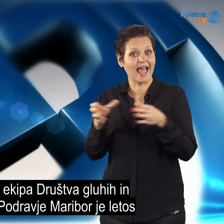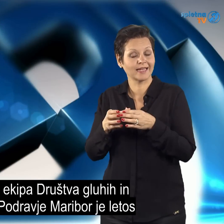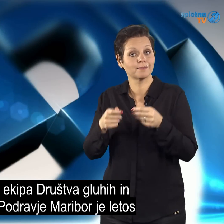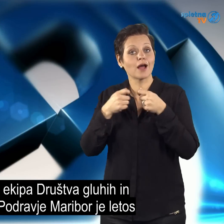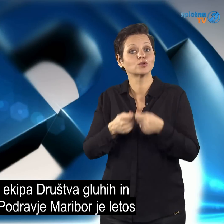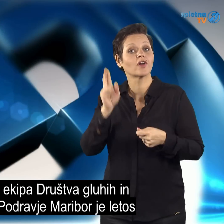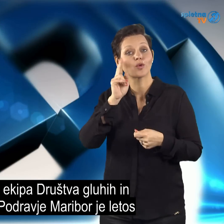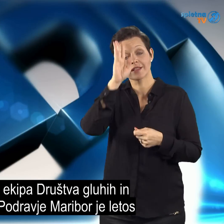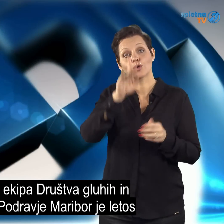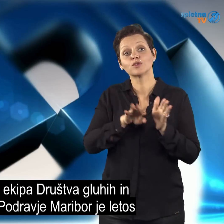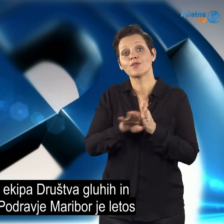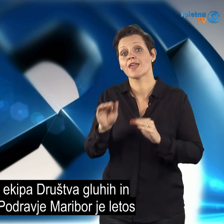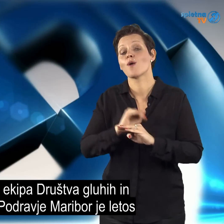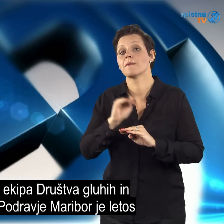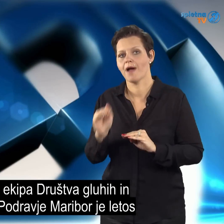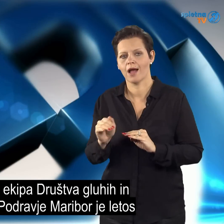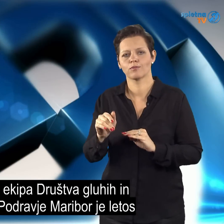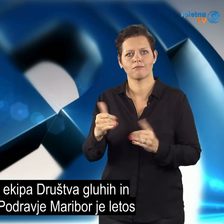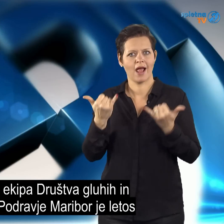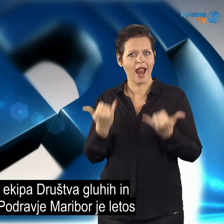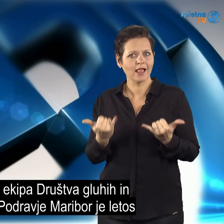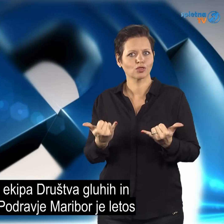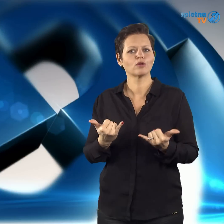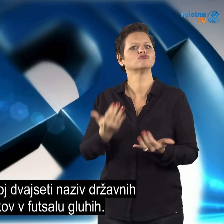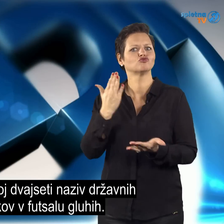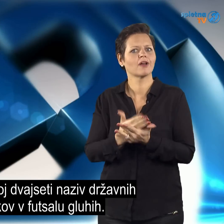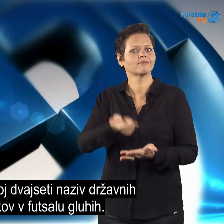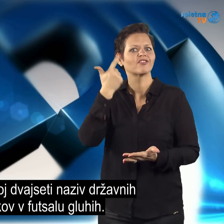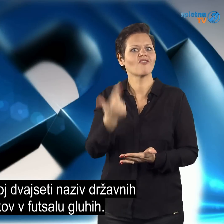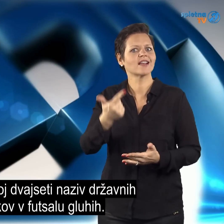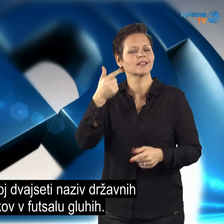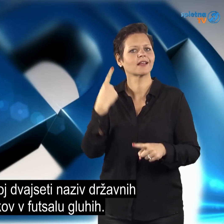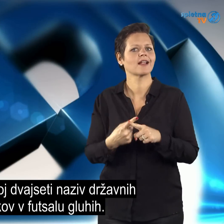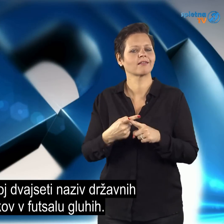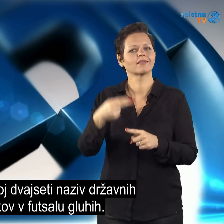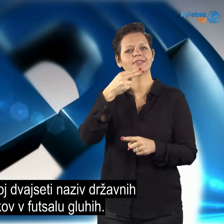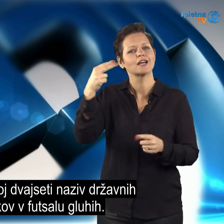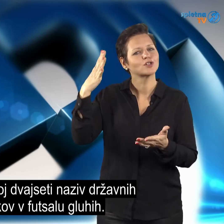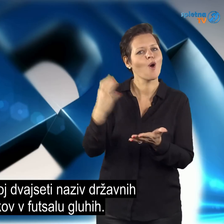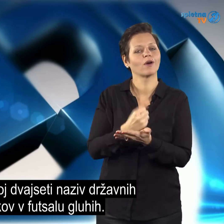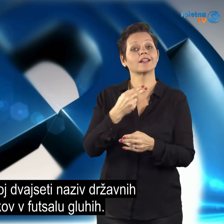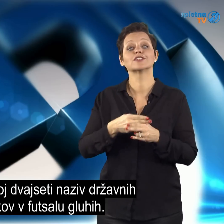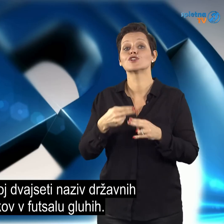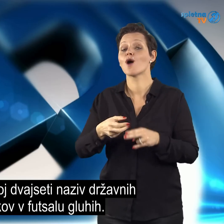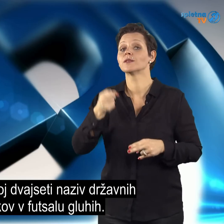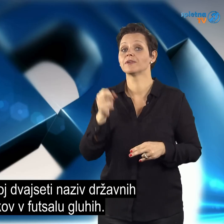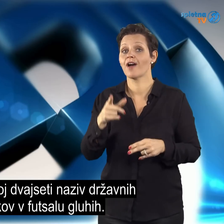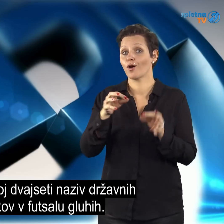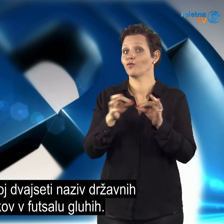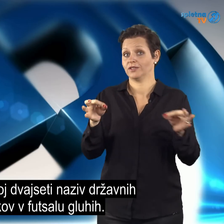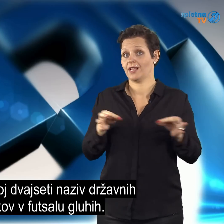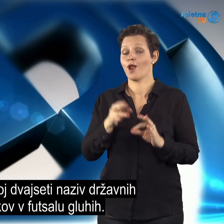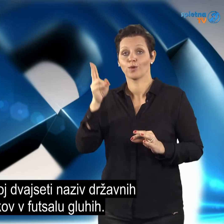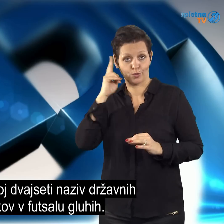Futsalska ekipa Društva gluhih in naglušnih Podravje Maribor je letos osvojila svoj 20. naziv državnih prvakov v futsalu